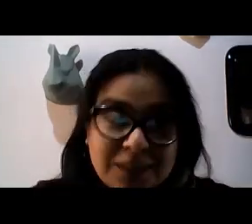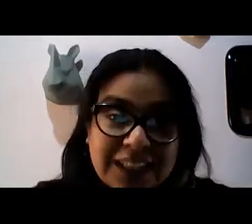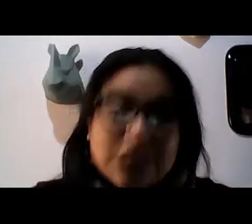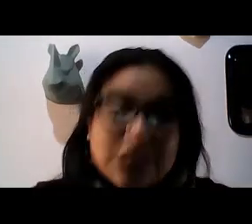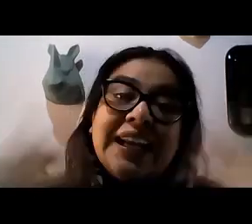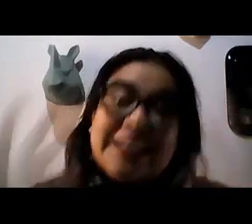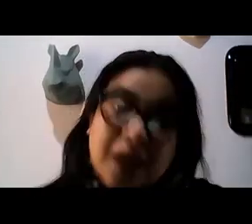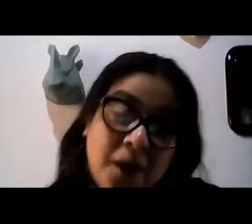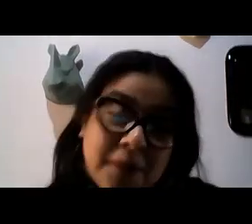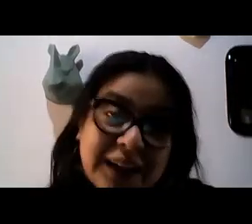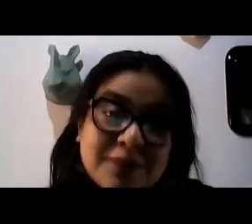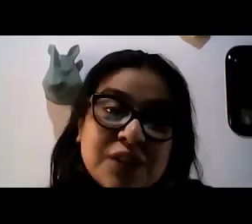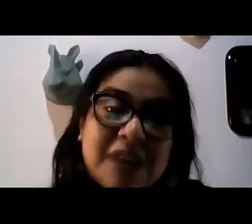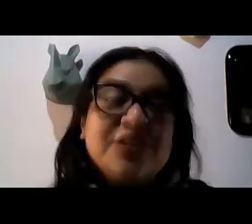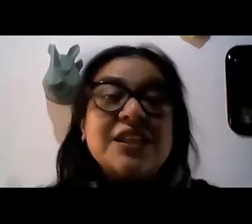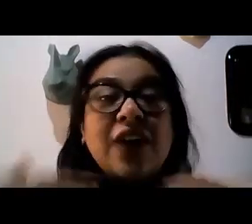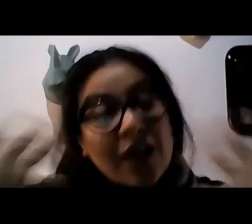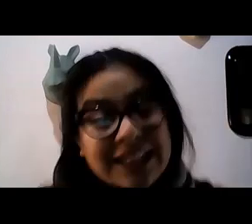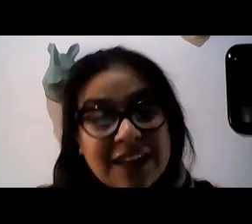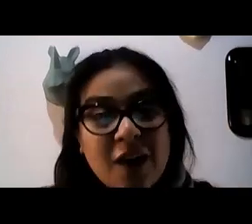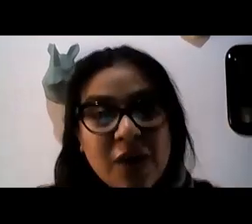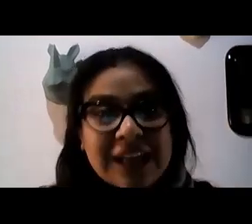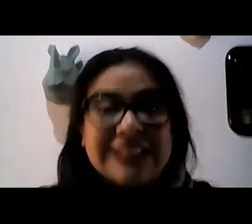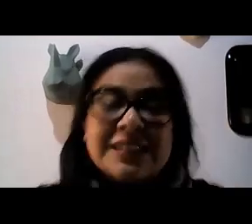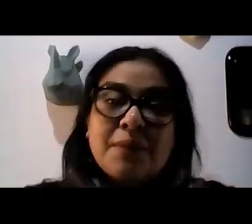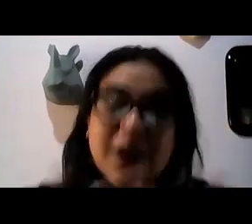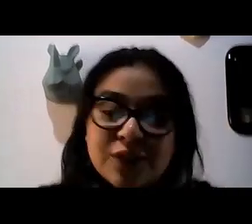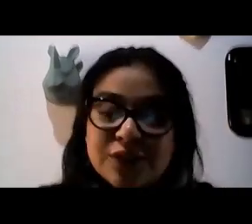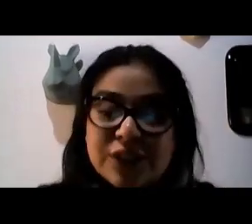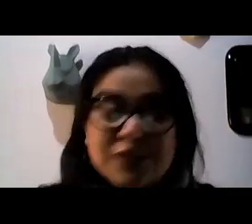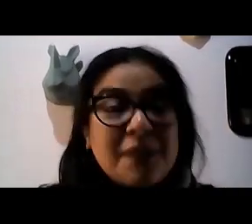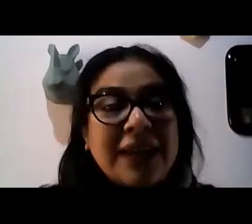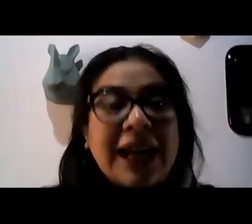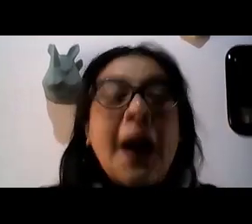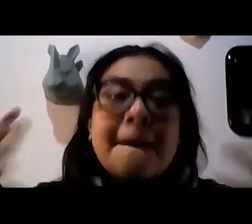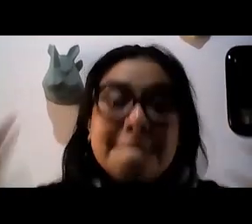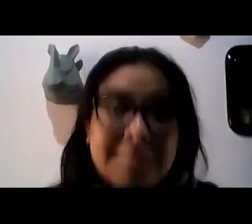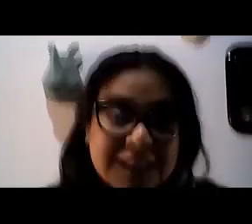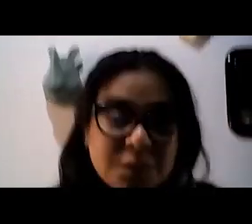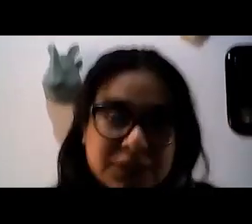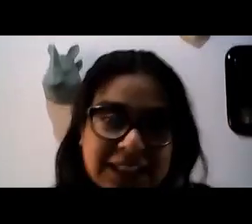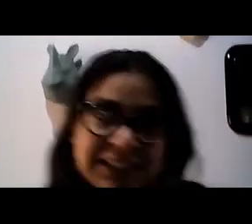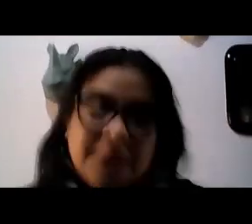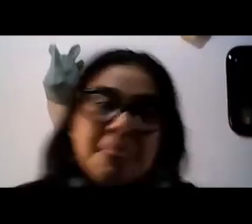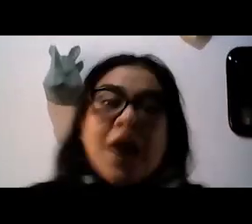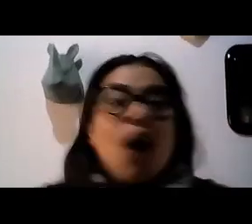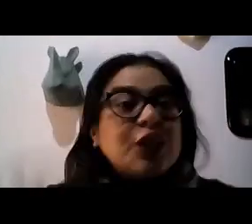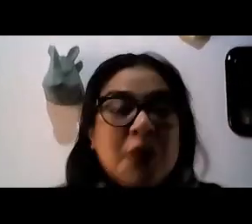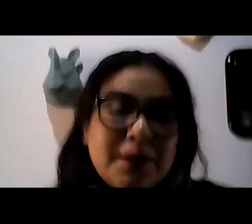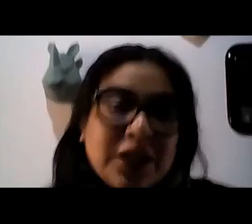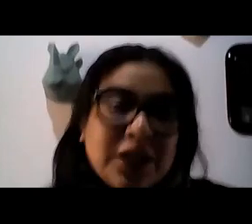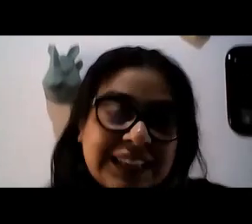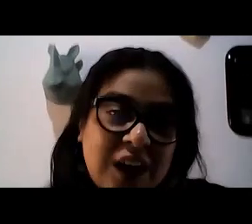territorio inmediato en el que opera el museo, sino que con el trabajo en red se pueden construir de una manera más potente.